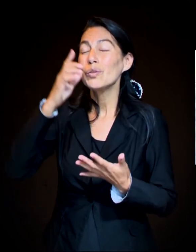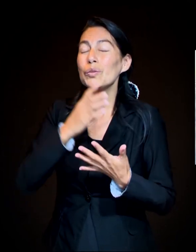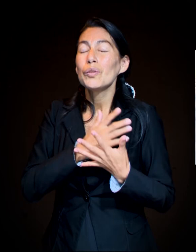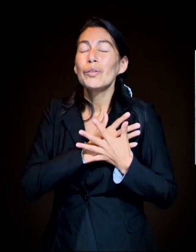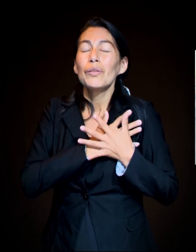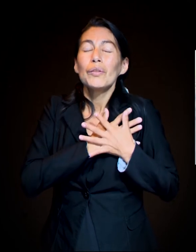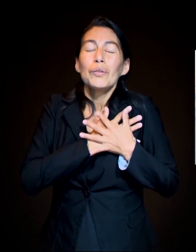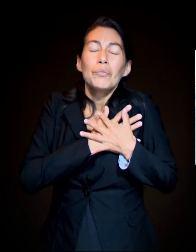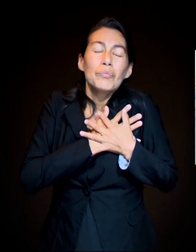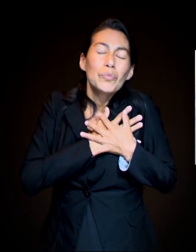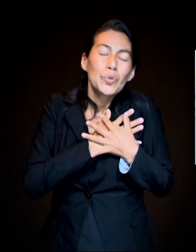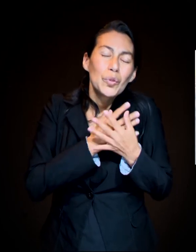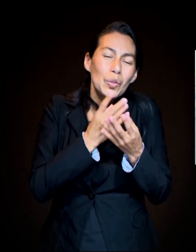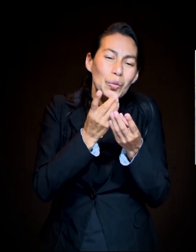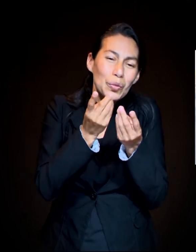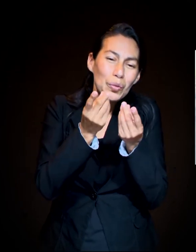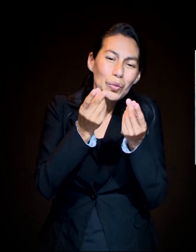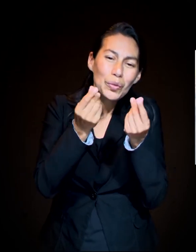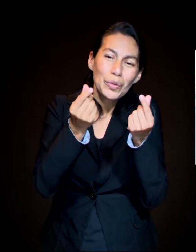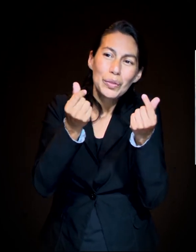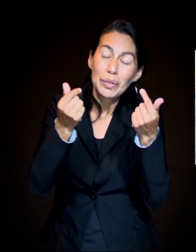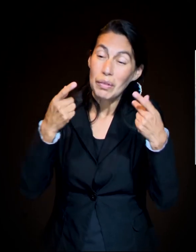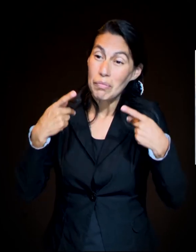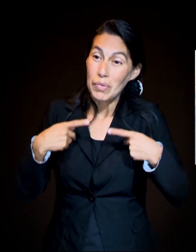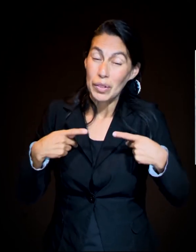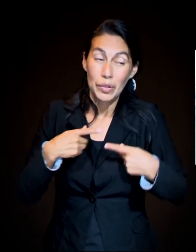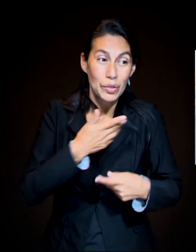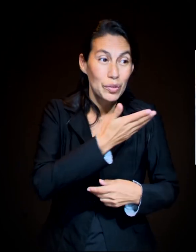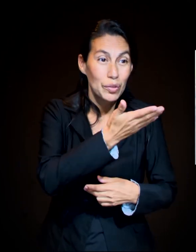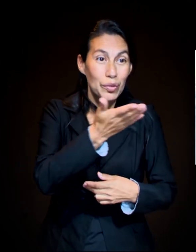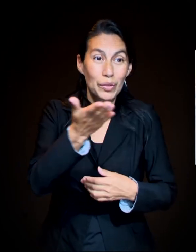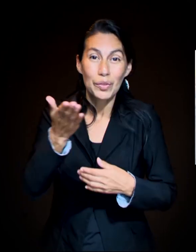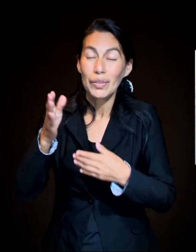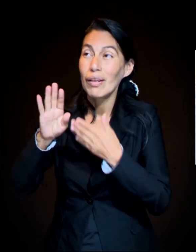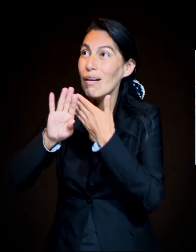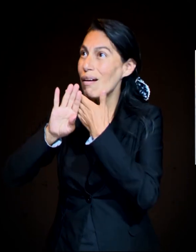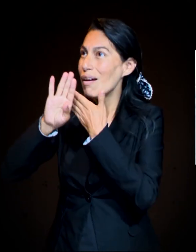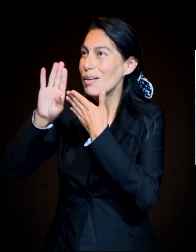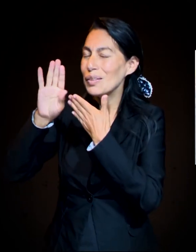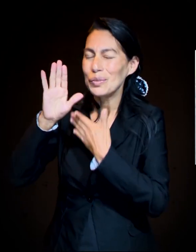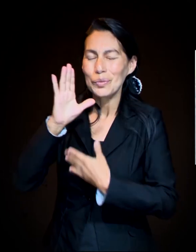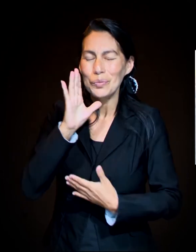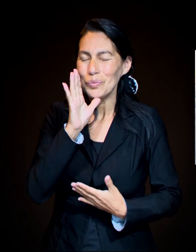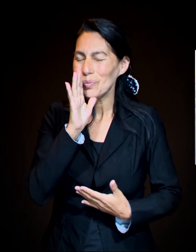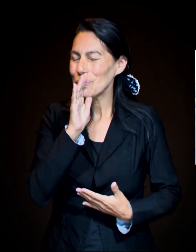Dios, es tan dulce tu amor que no se puede evitar.